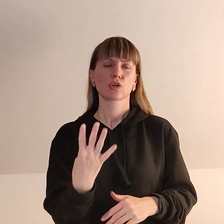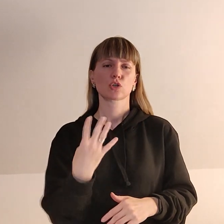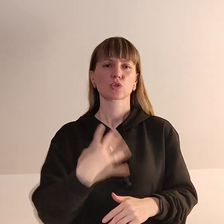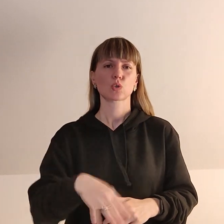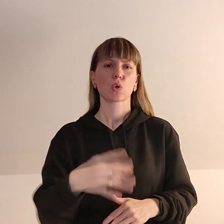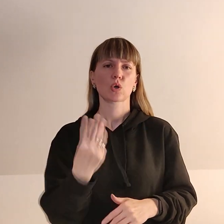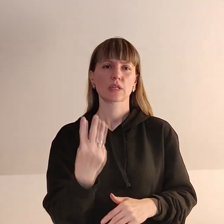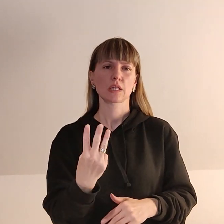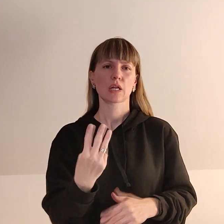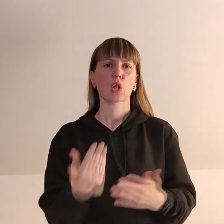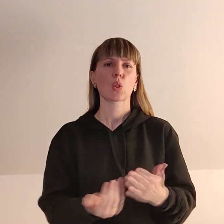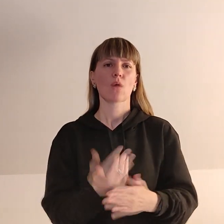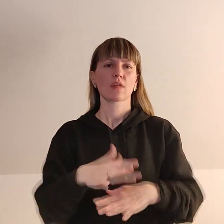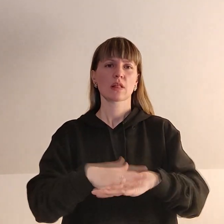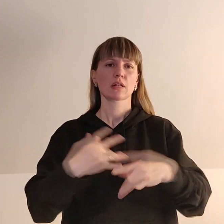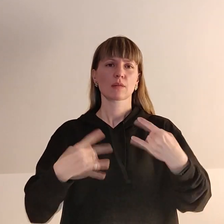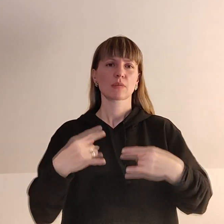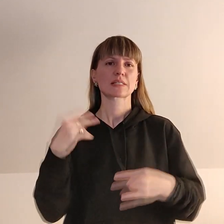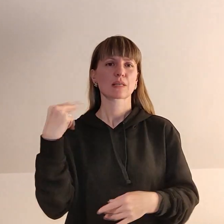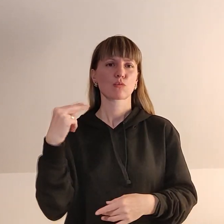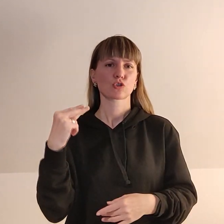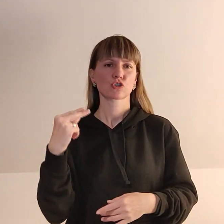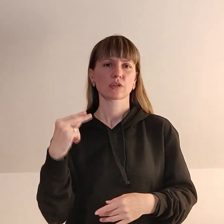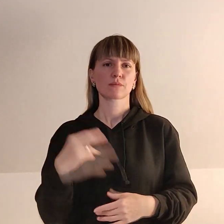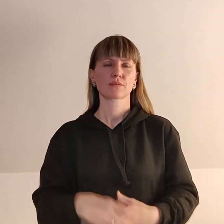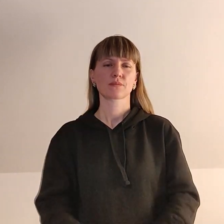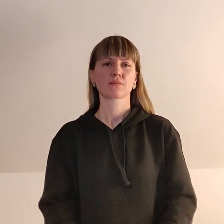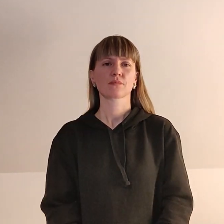093-963-34-43. Новини на Суспільному. Запоріжжя.